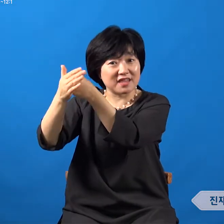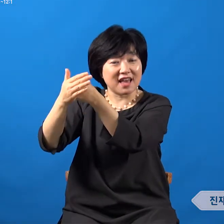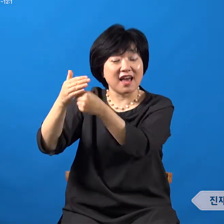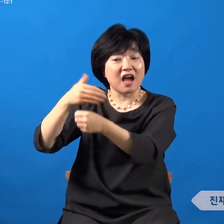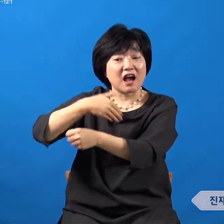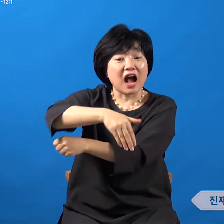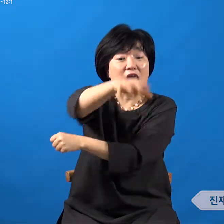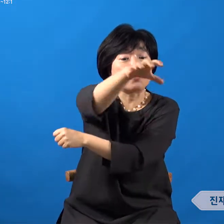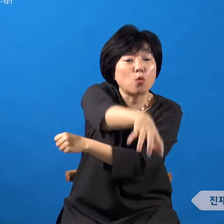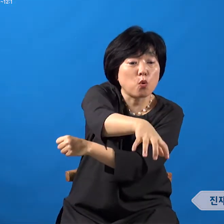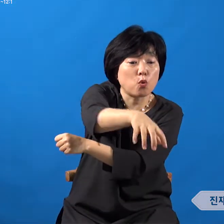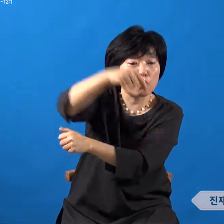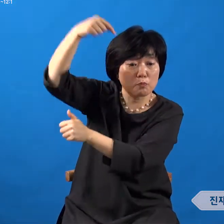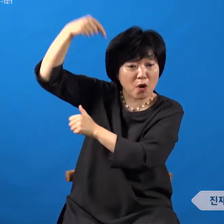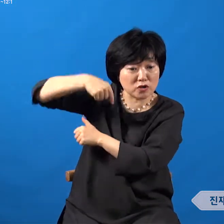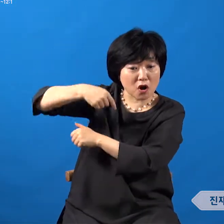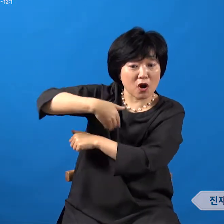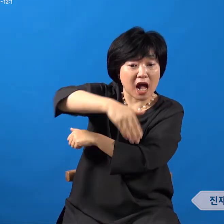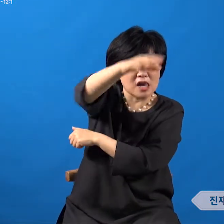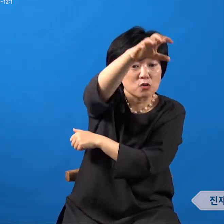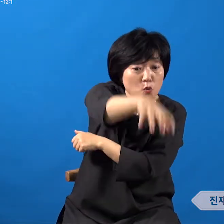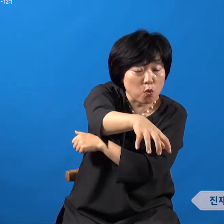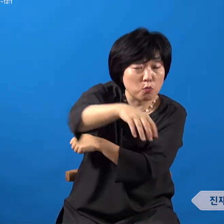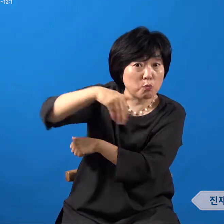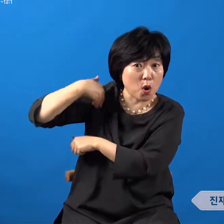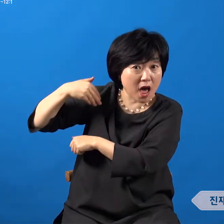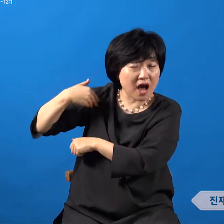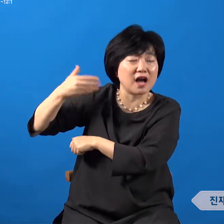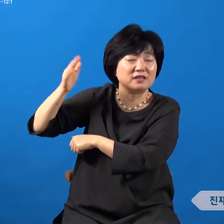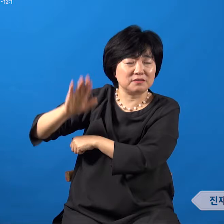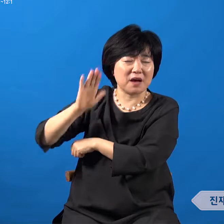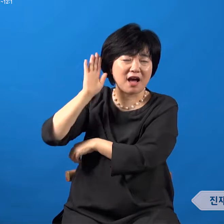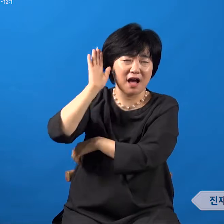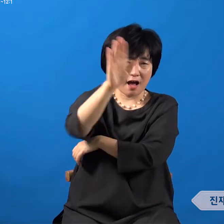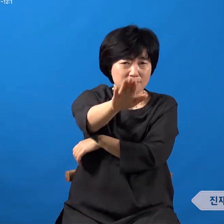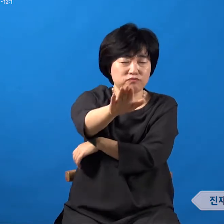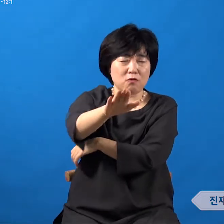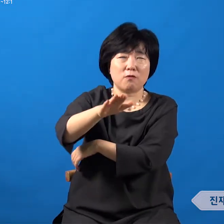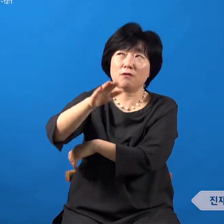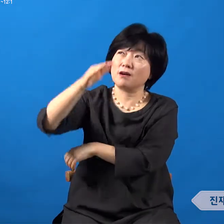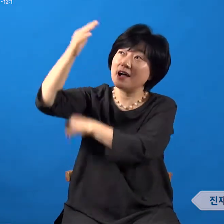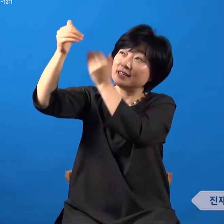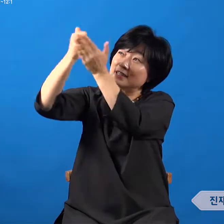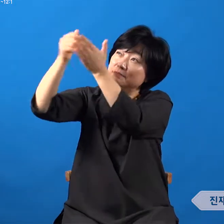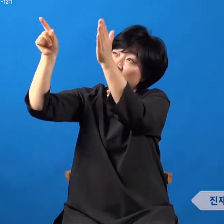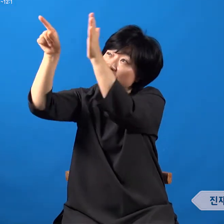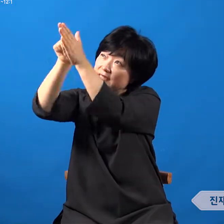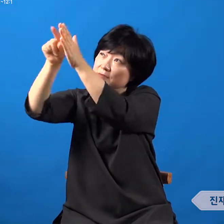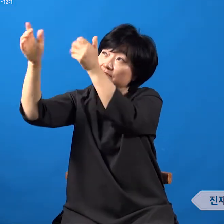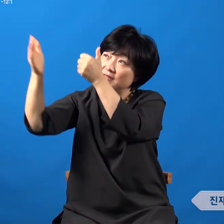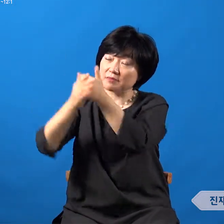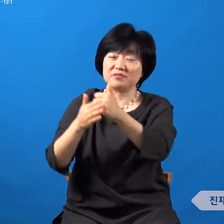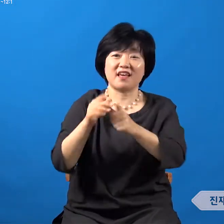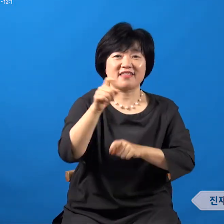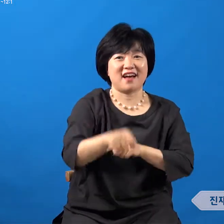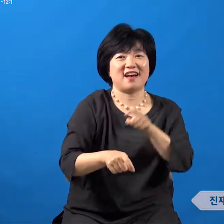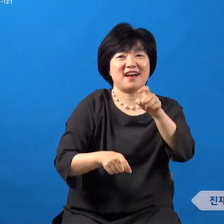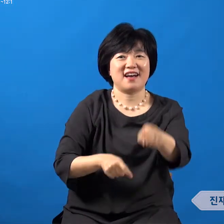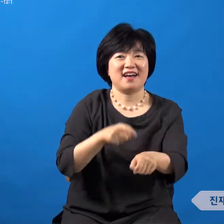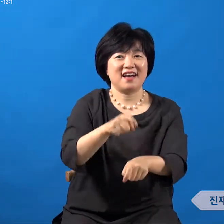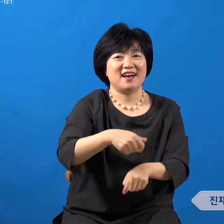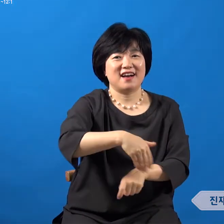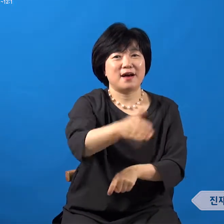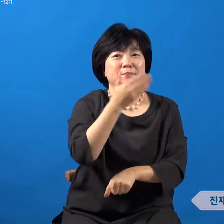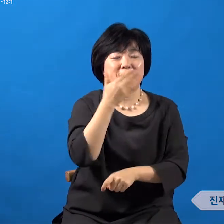아브라함은 갈 바를 알지 못하나 앞을 향하여 나아갈 수 있었던 믿음의